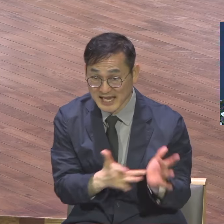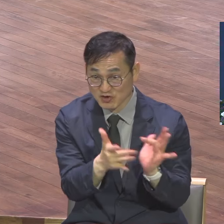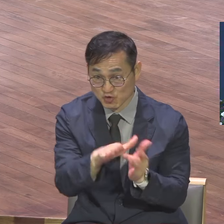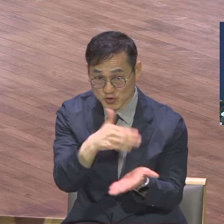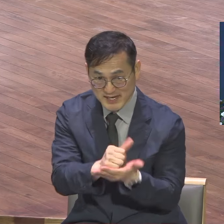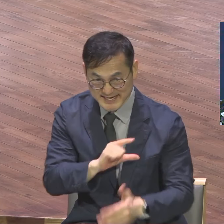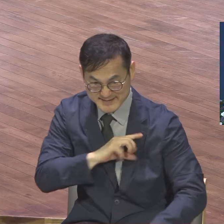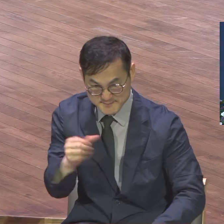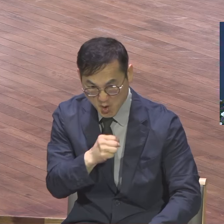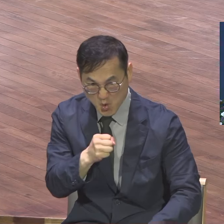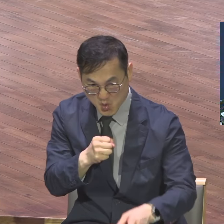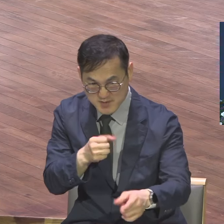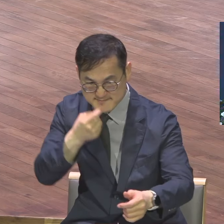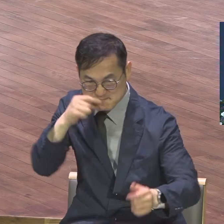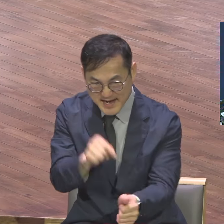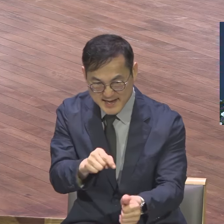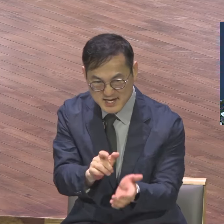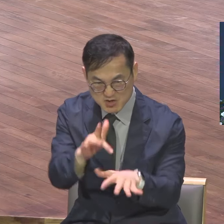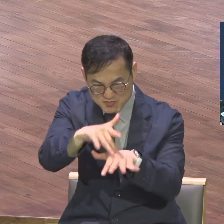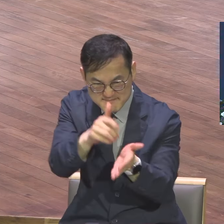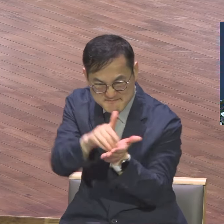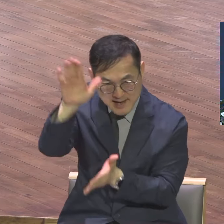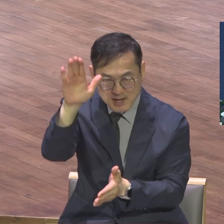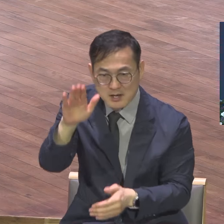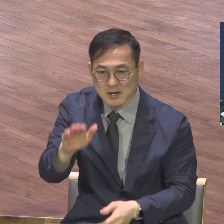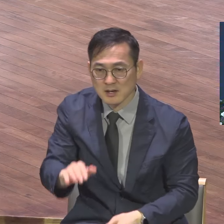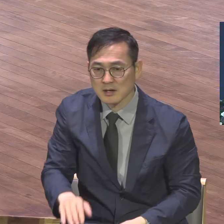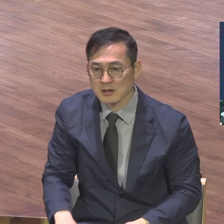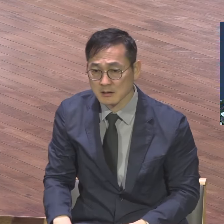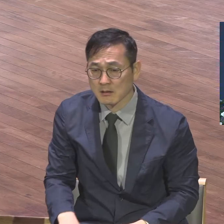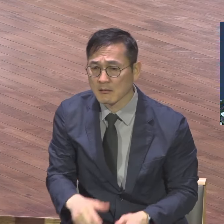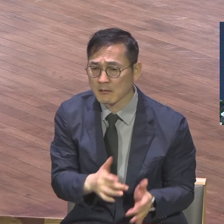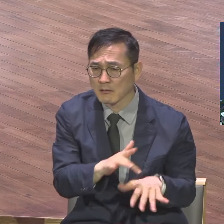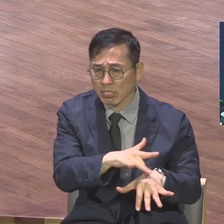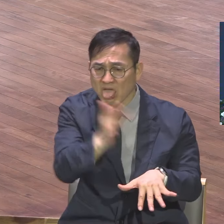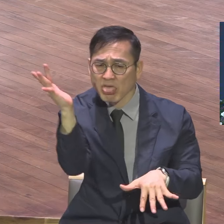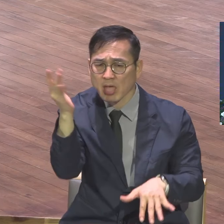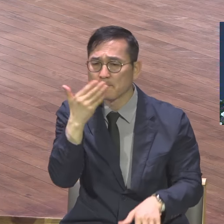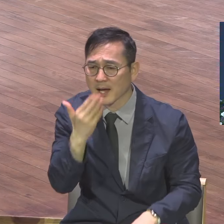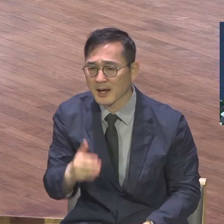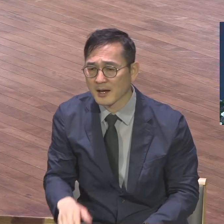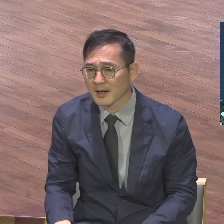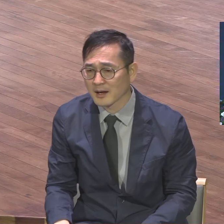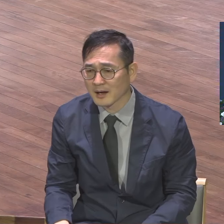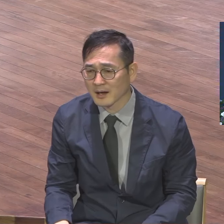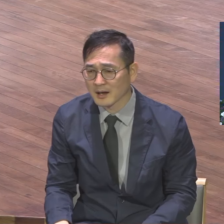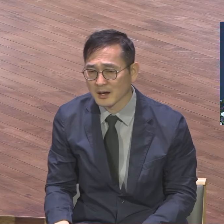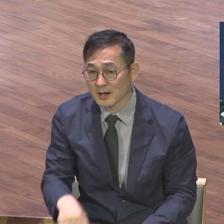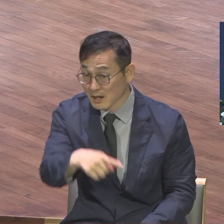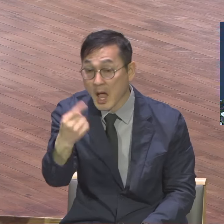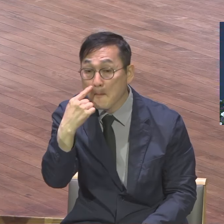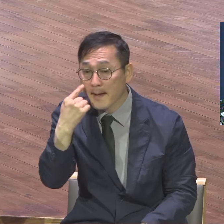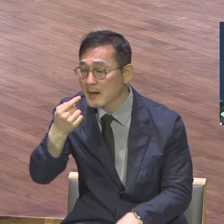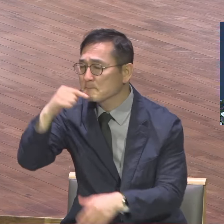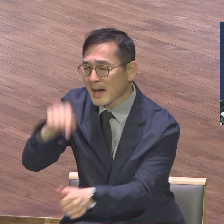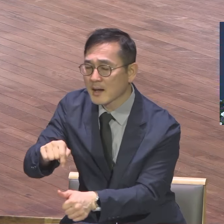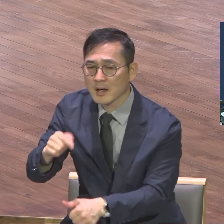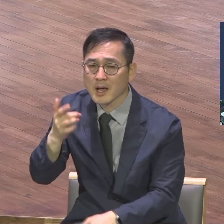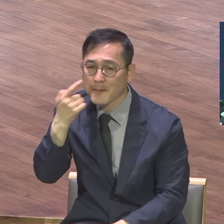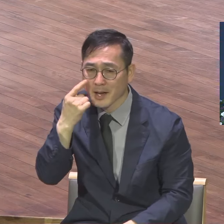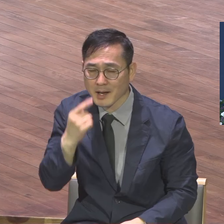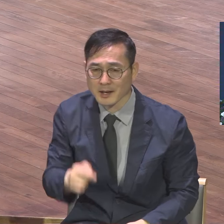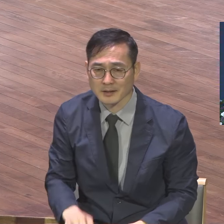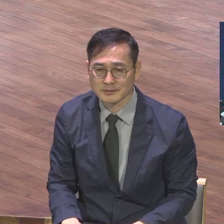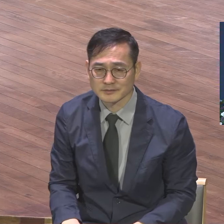이름 명하노니 귀신아 나가라. 여러분 집안에 흑암 저주하고도 예수 이름을 명하시기 바랍니다. 그리고 빌립보 3장 1절에